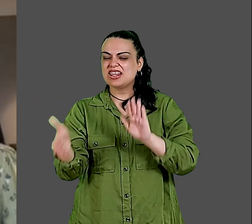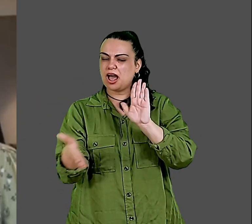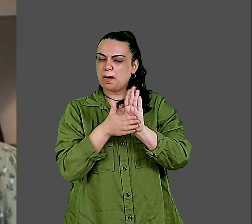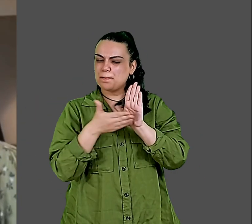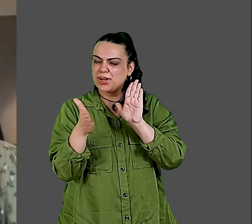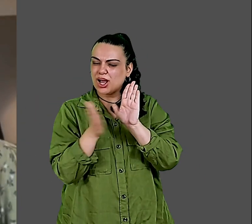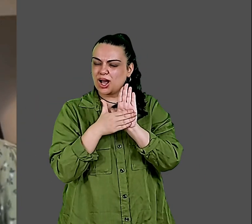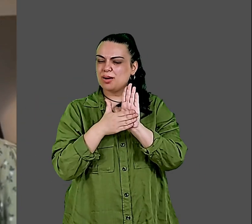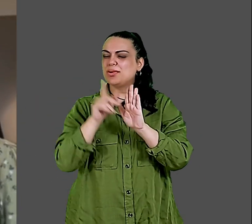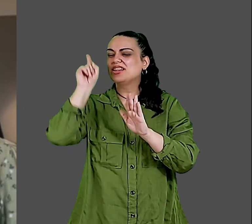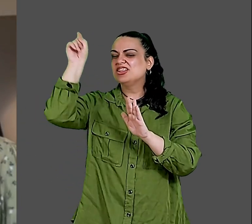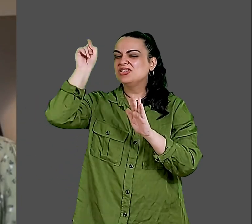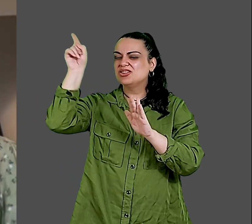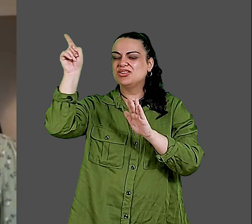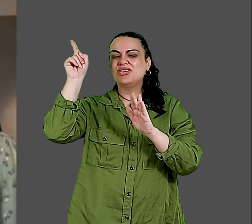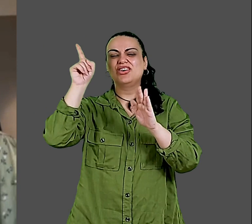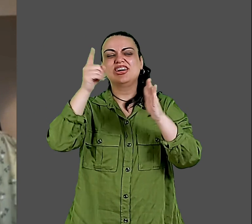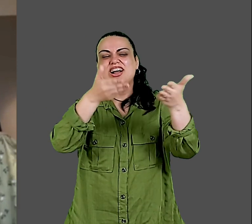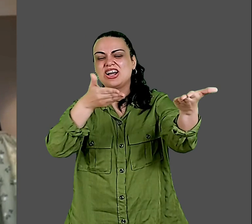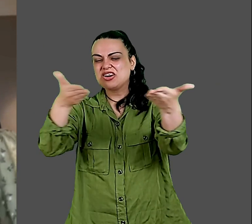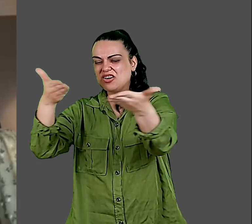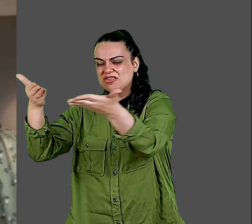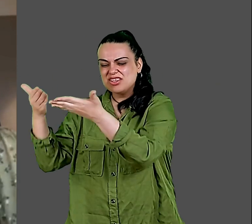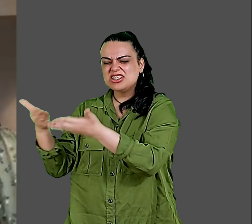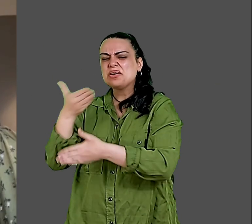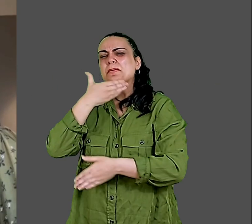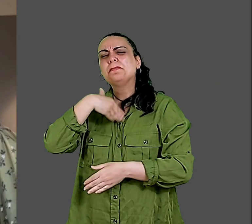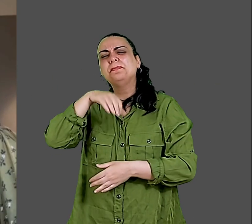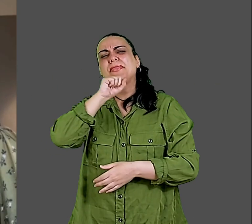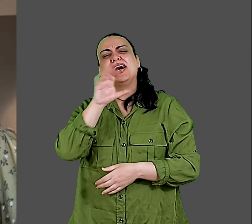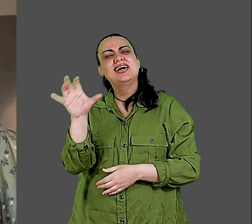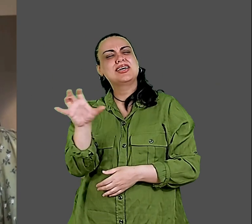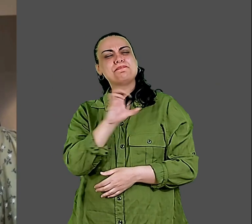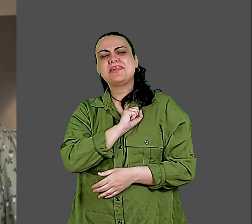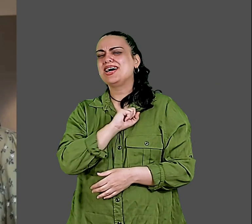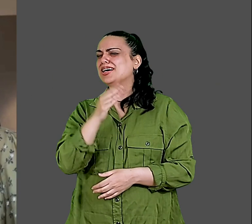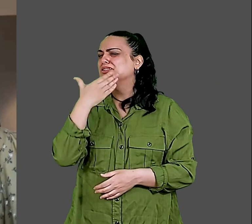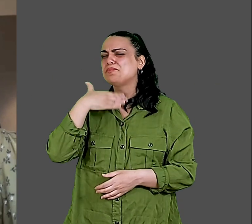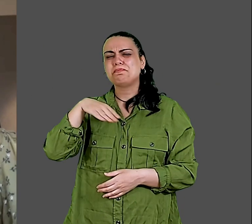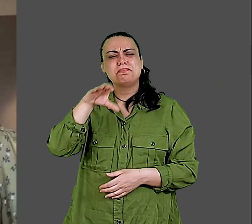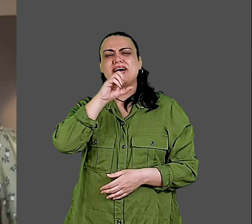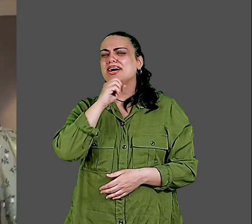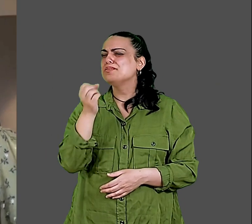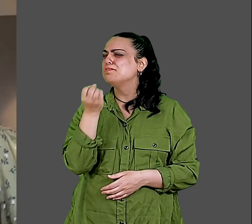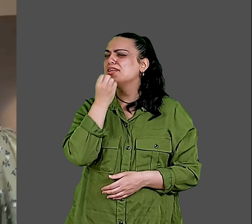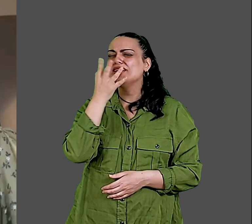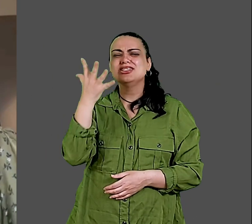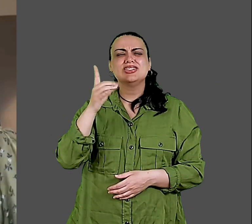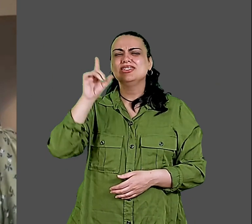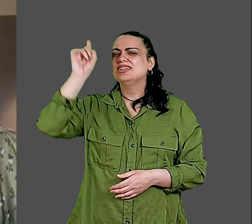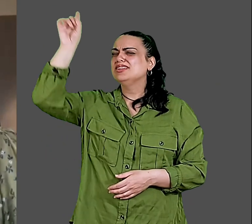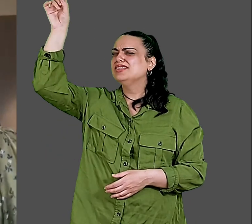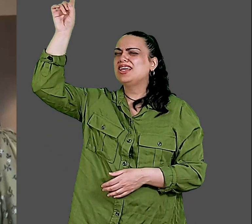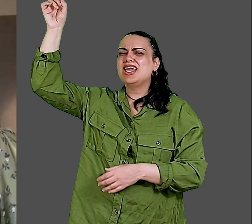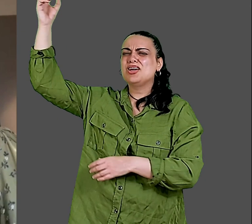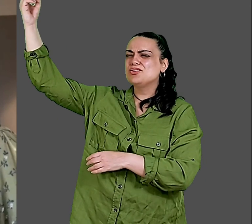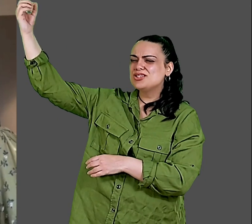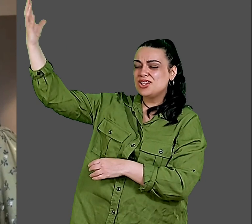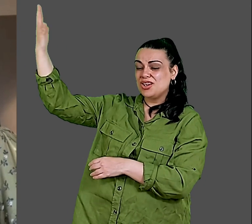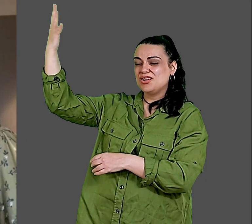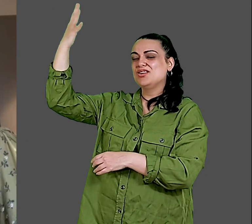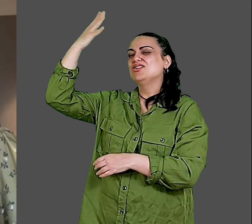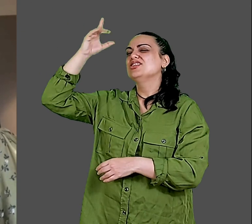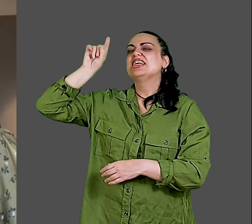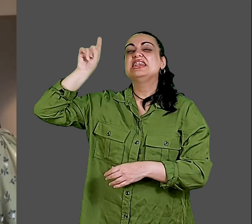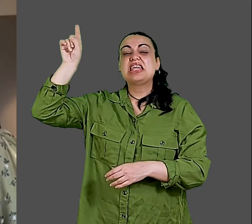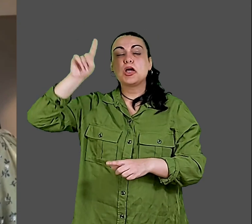Senhor está oferecendo. Oh Pai amado, Pai bendito, oh Pai das luzes, em Ti não há sombra alguma